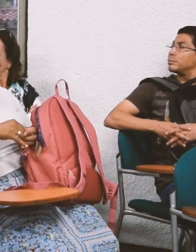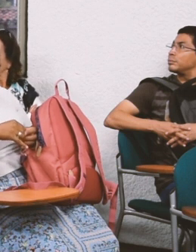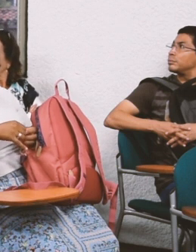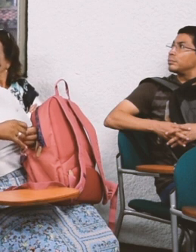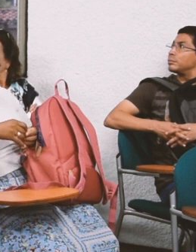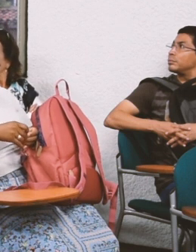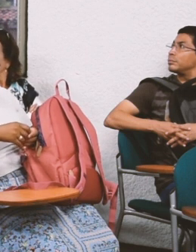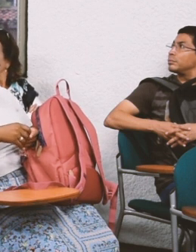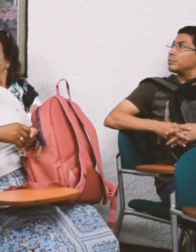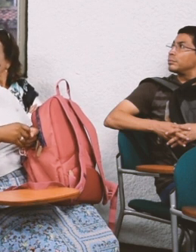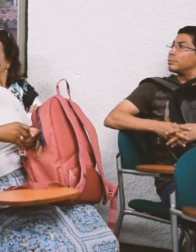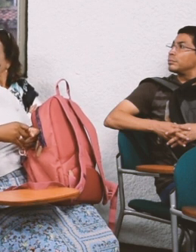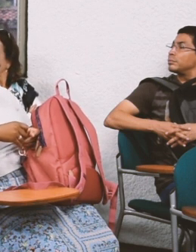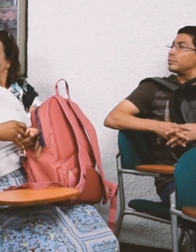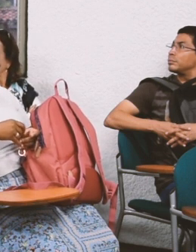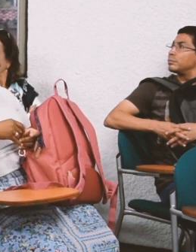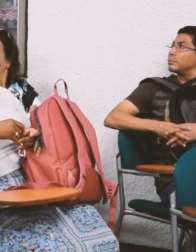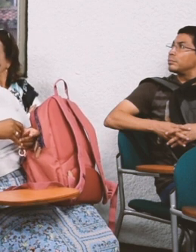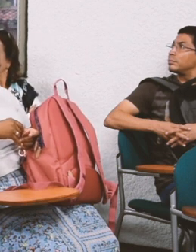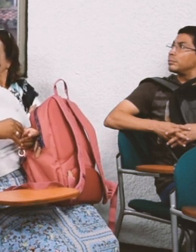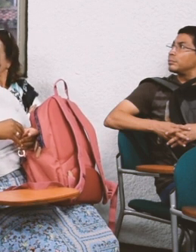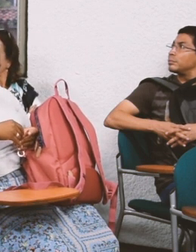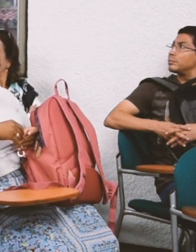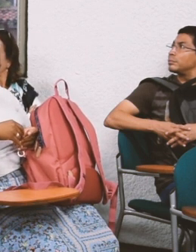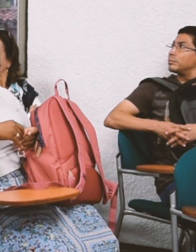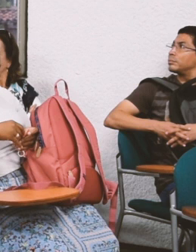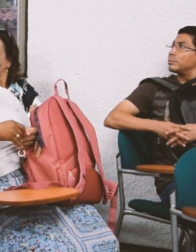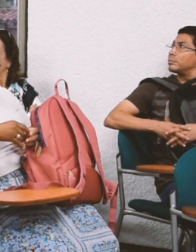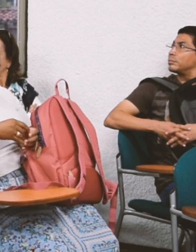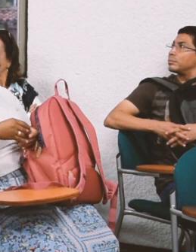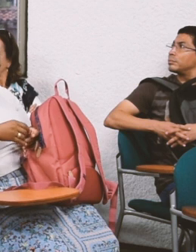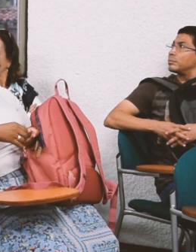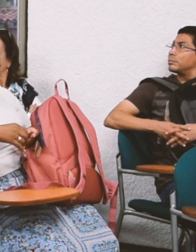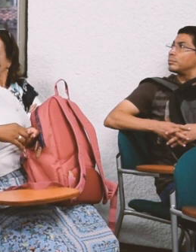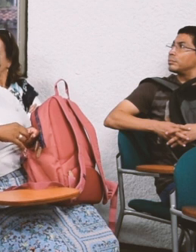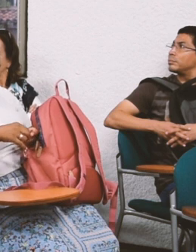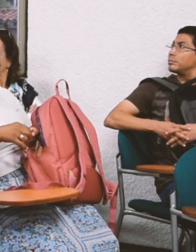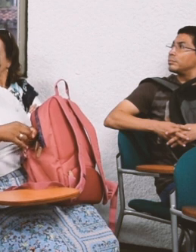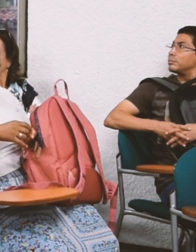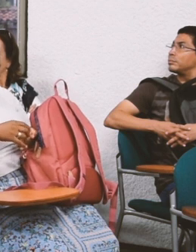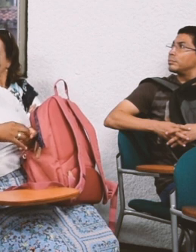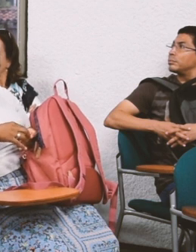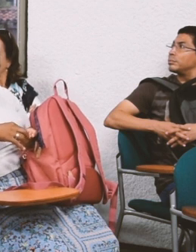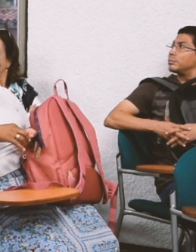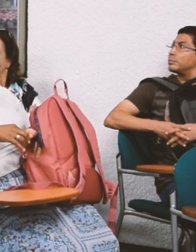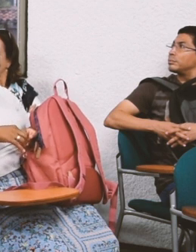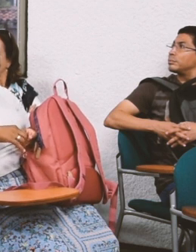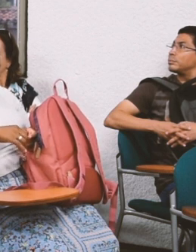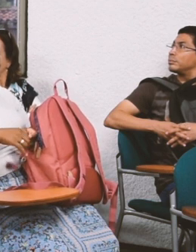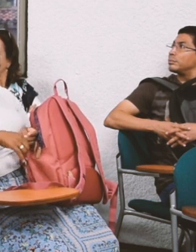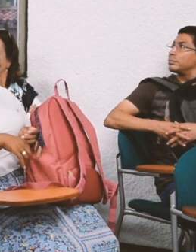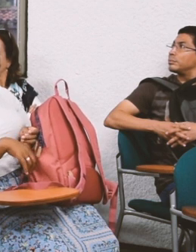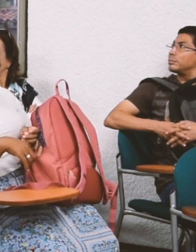la exclusión, de la paradoja que se presenta entre ambos, también tiene que ver con esa dificultad de cohabitar con el otro, que ni se le es visible la discapacidad,